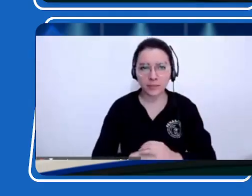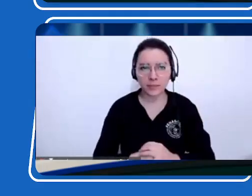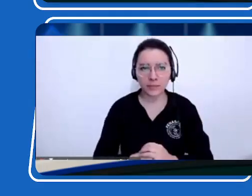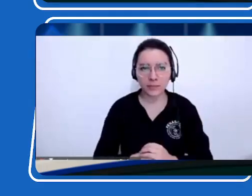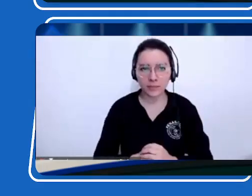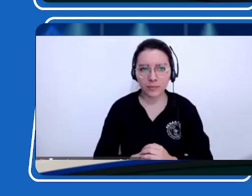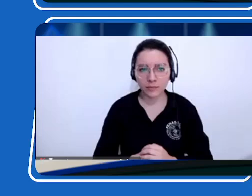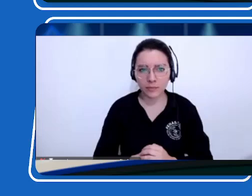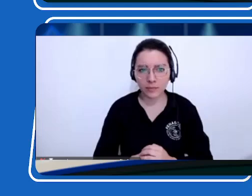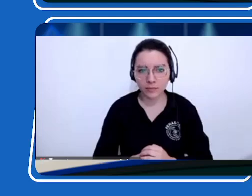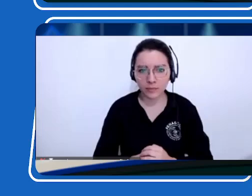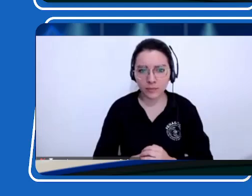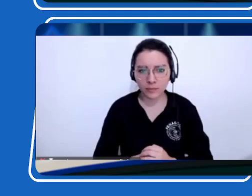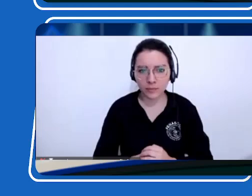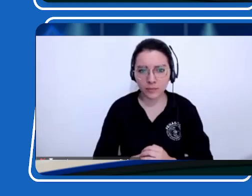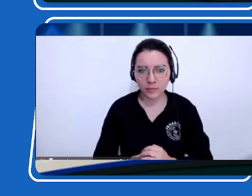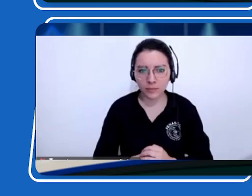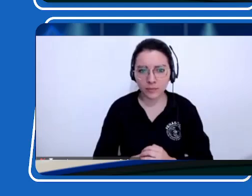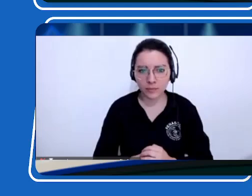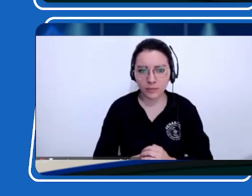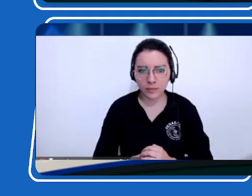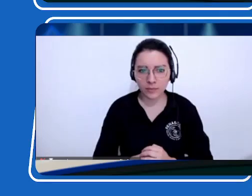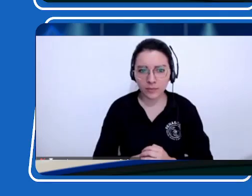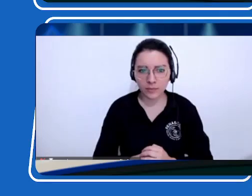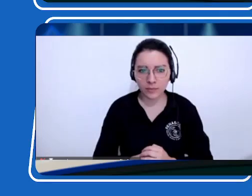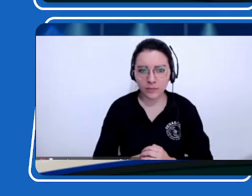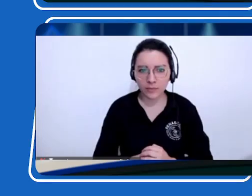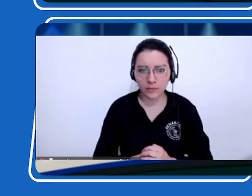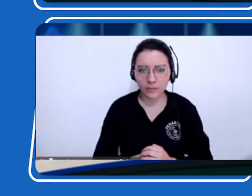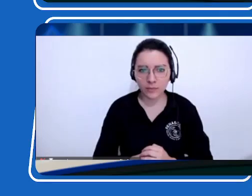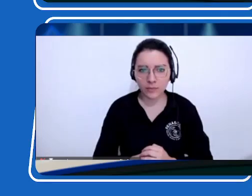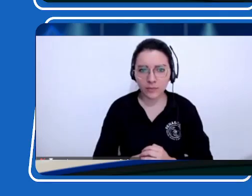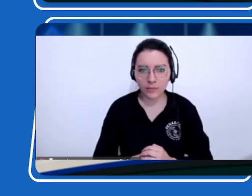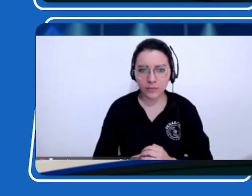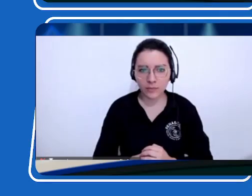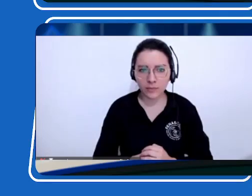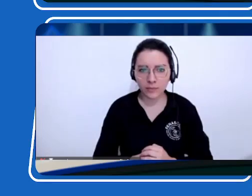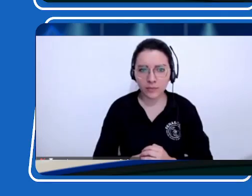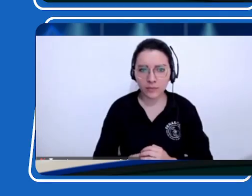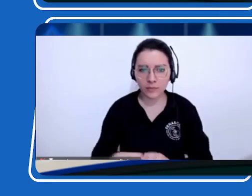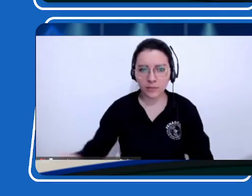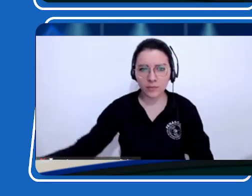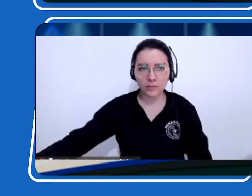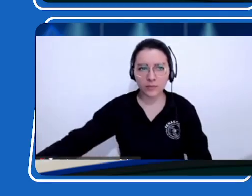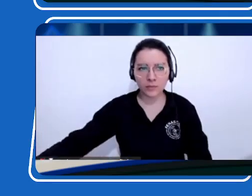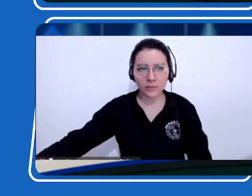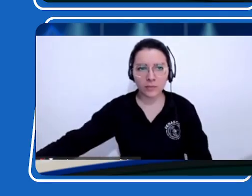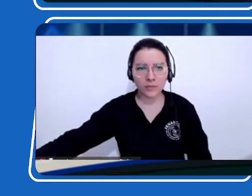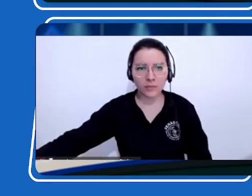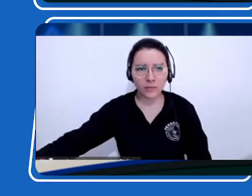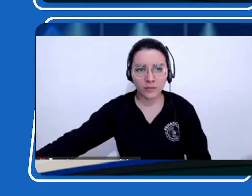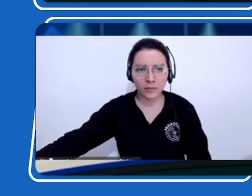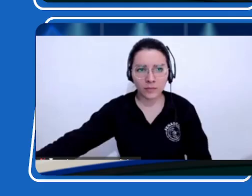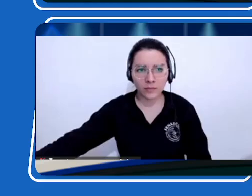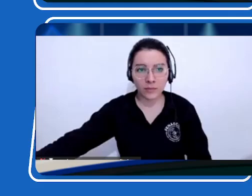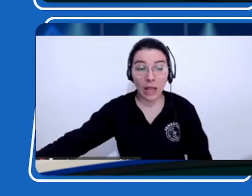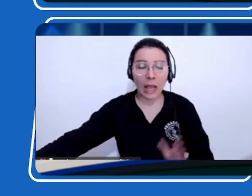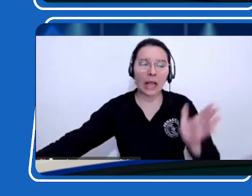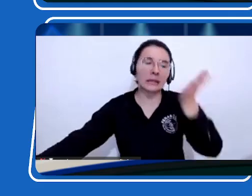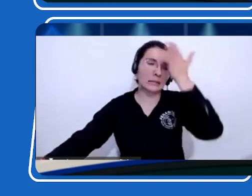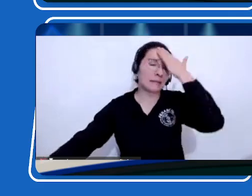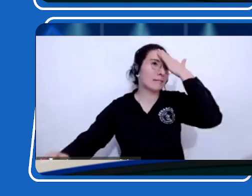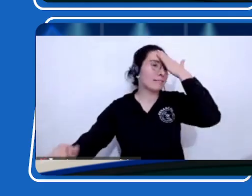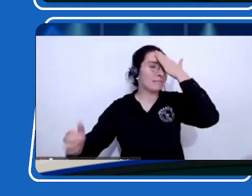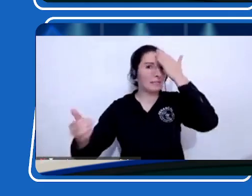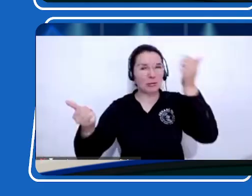Discúlpame, Lucía. Se cerró tu micrófono. ¿Podrías activarlo nuevamente? Ay, todo mal